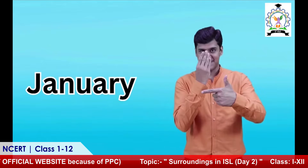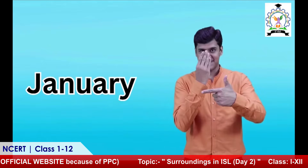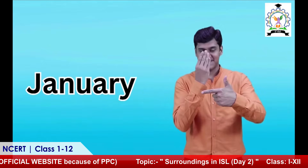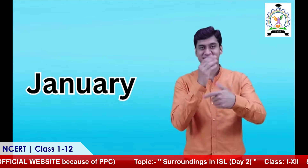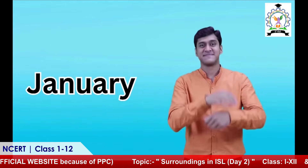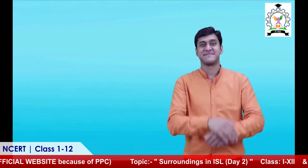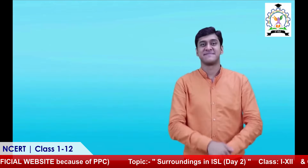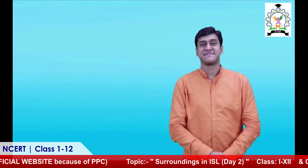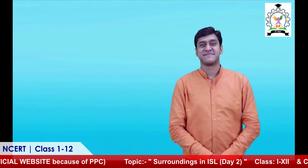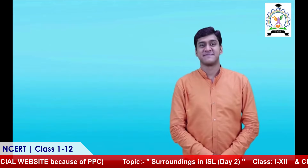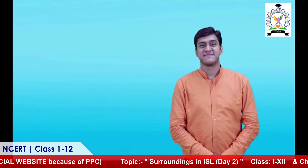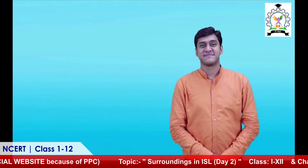जनवरी,